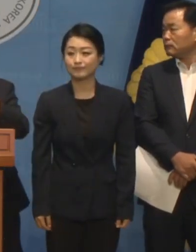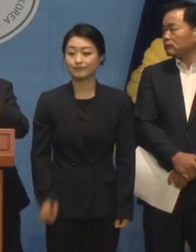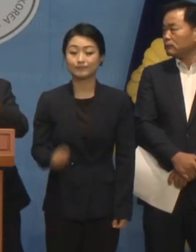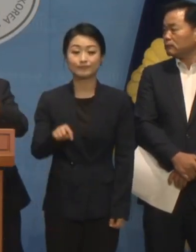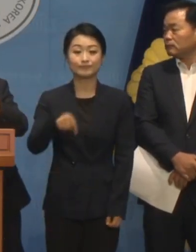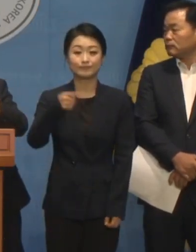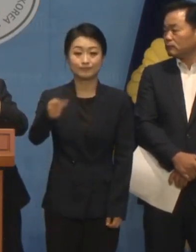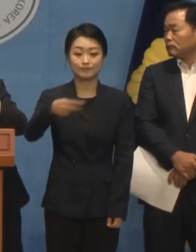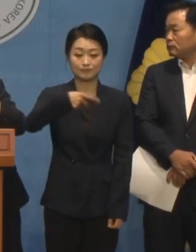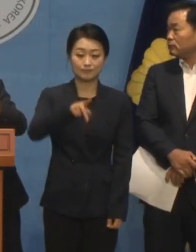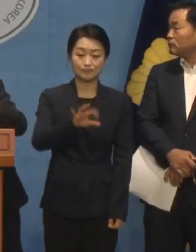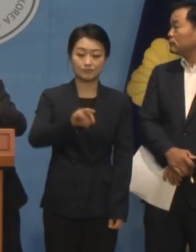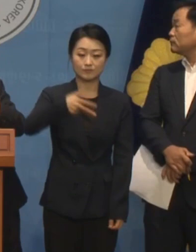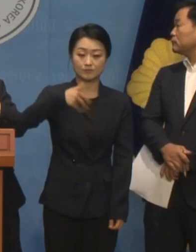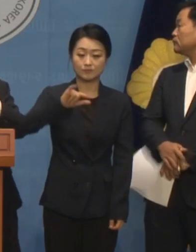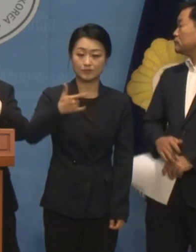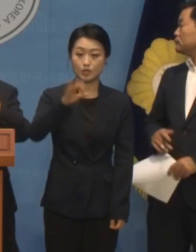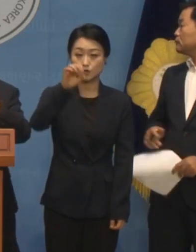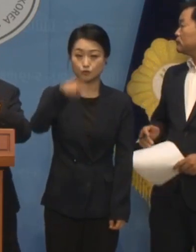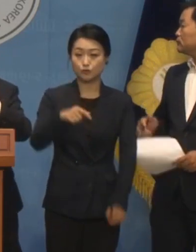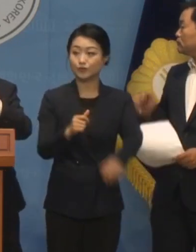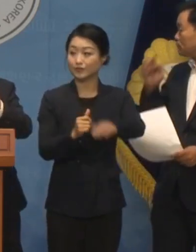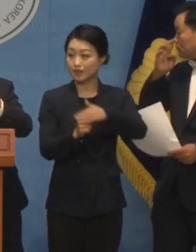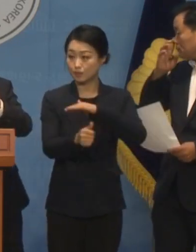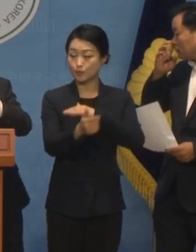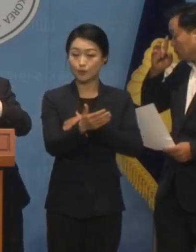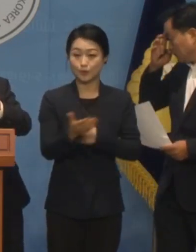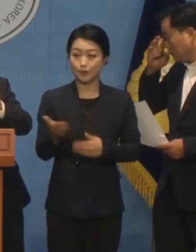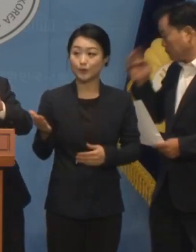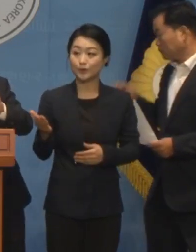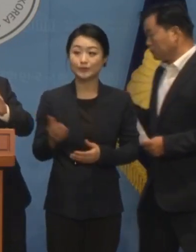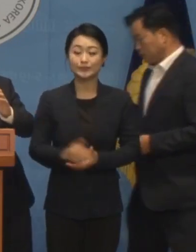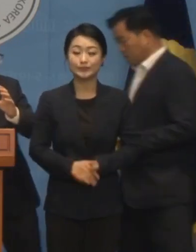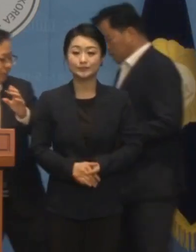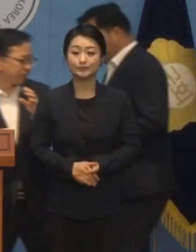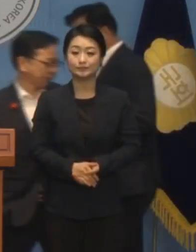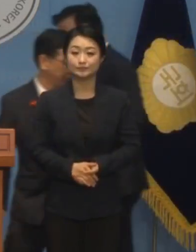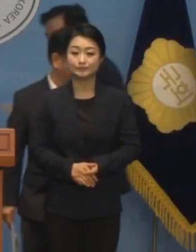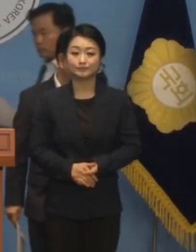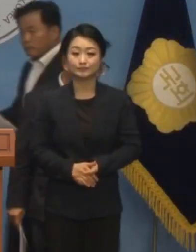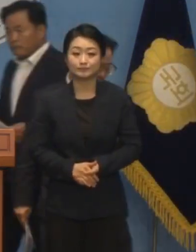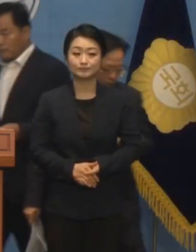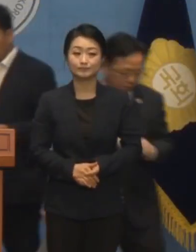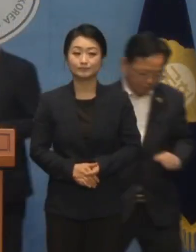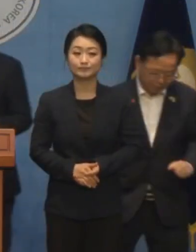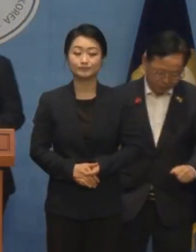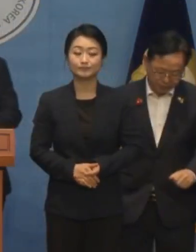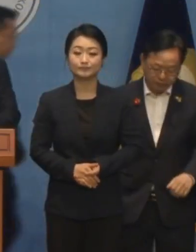다음은 성준우 대표께서 기자회견 진행해 주시기 바랍니다.